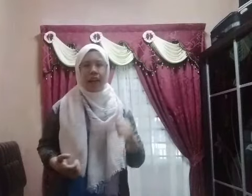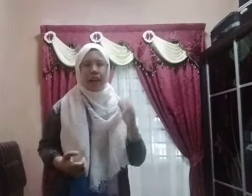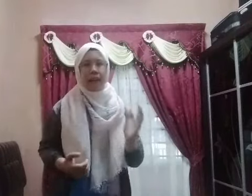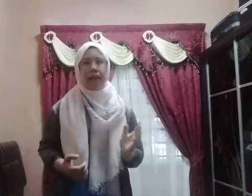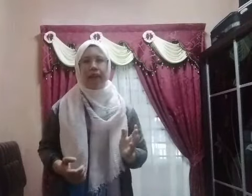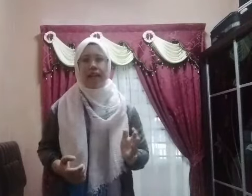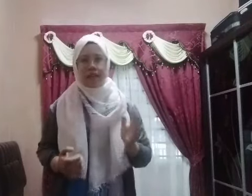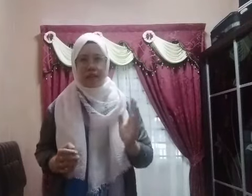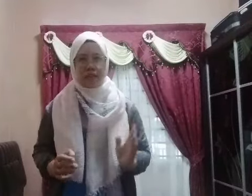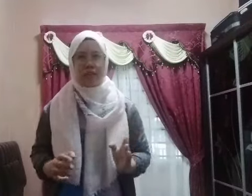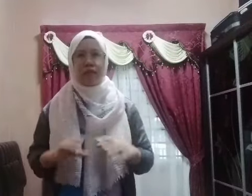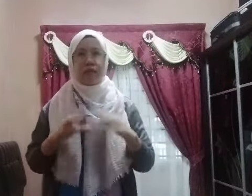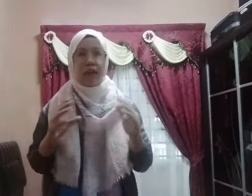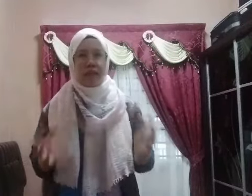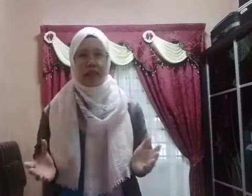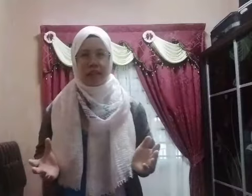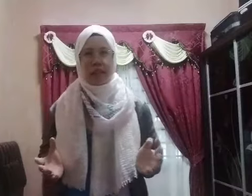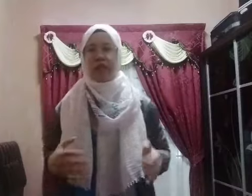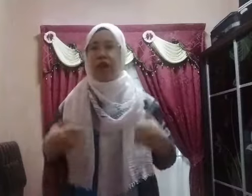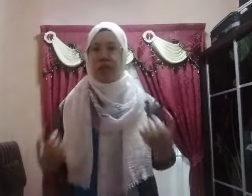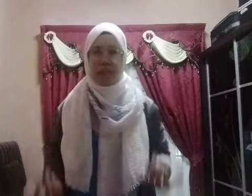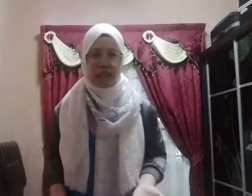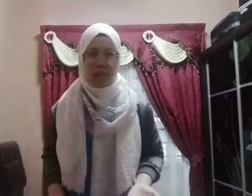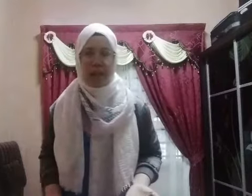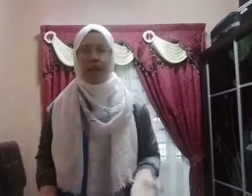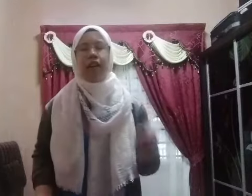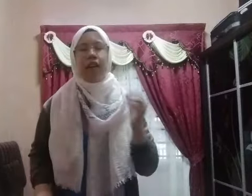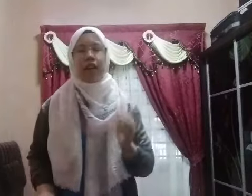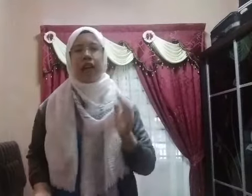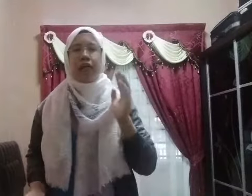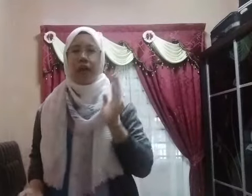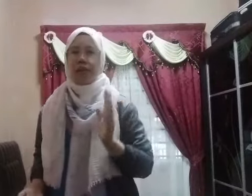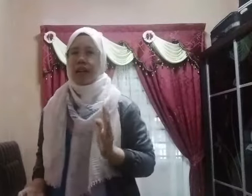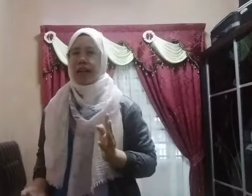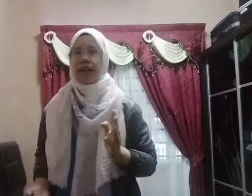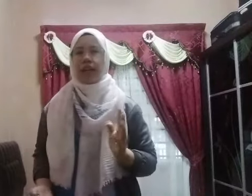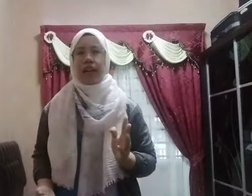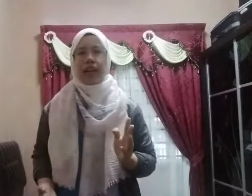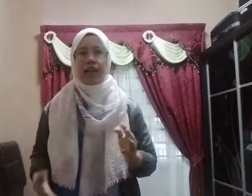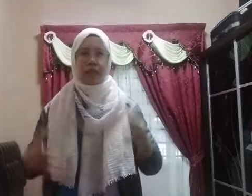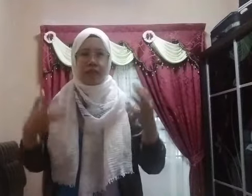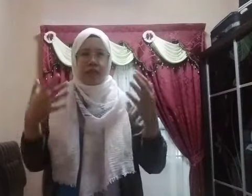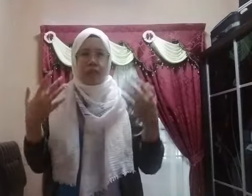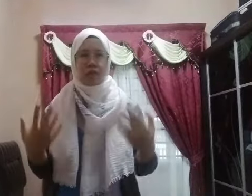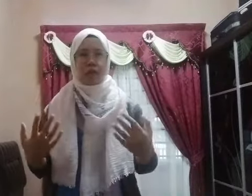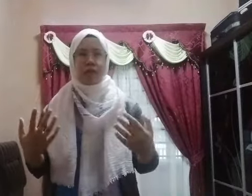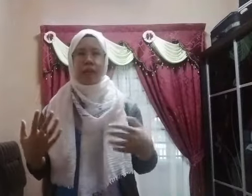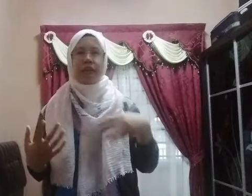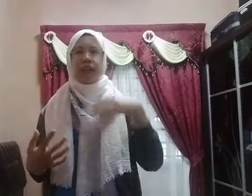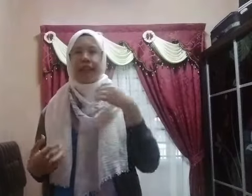gap ni adalah satu ruang udara. Ruang udara dekat mana? Okey, ruang udara dekat kita punya motor. Seperti yang kita